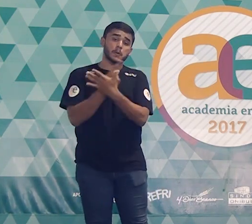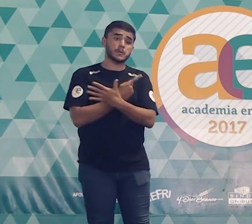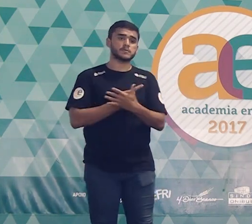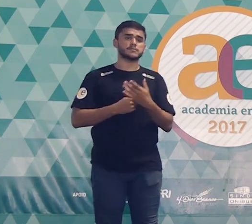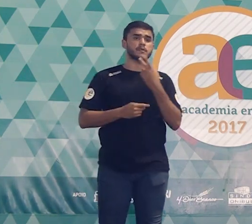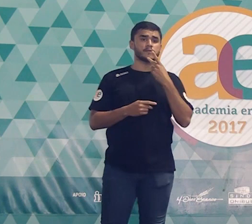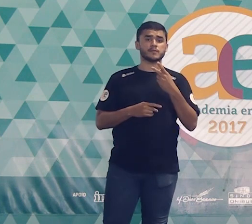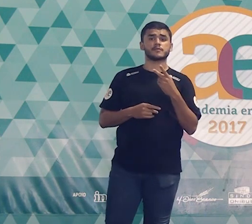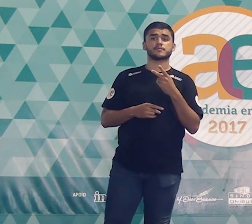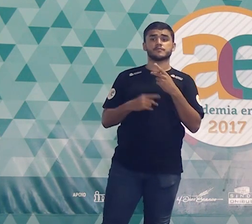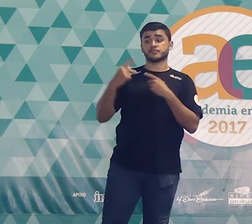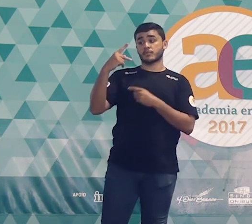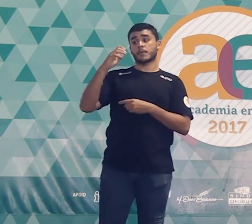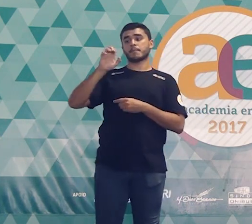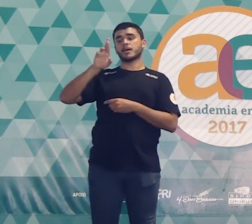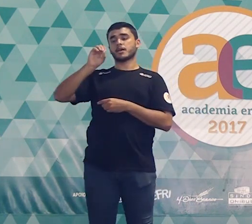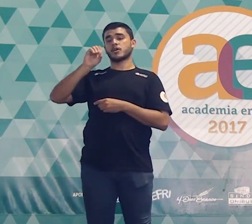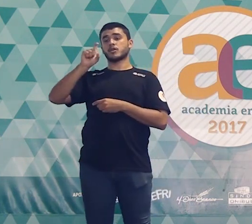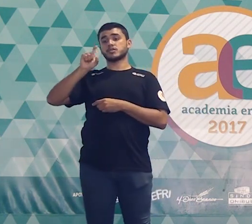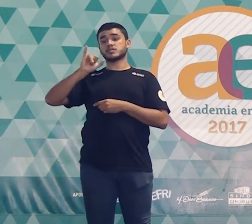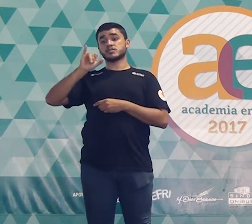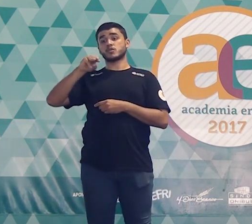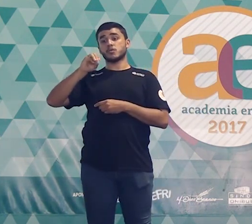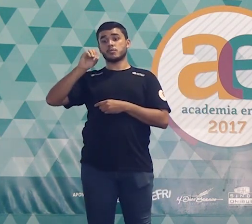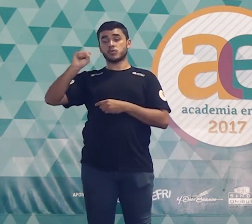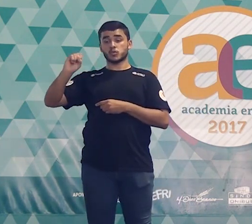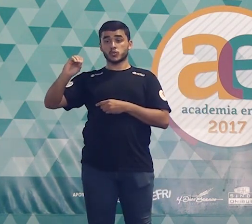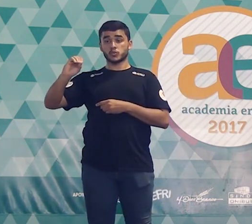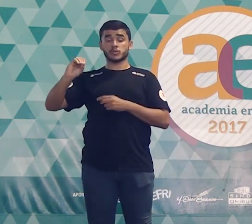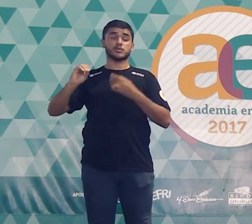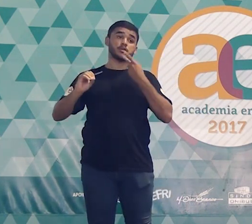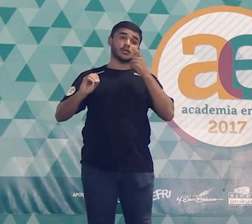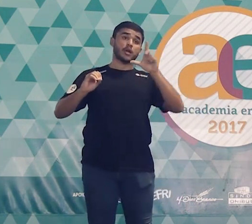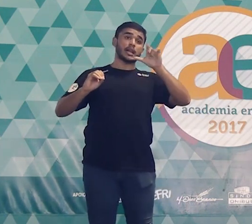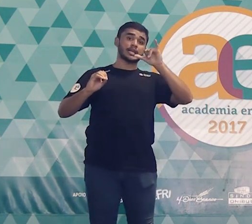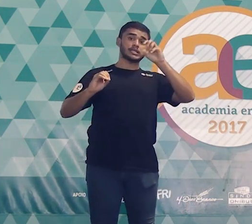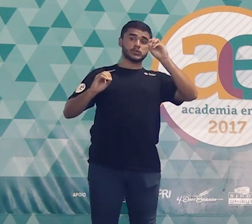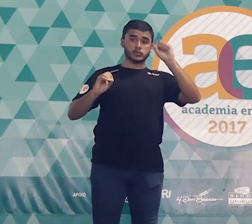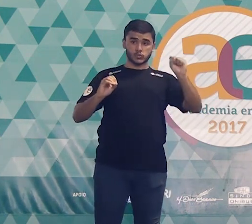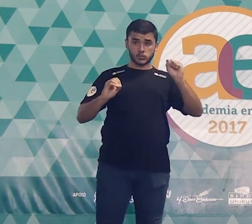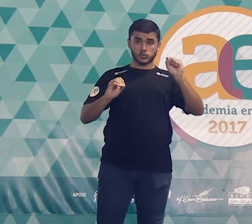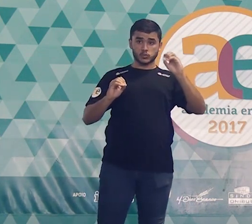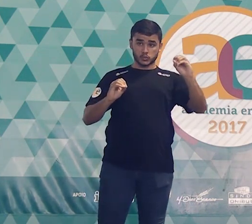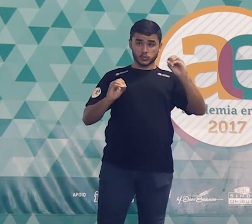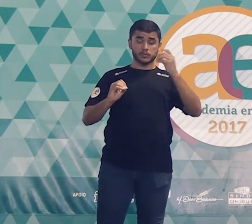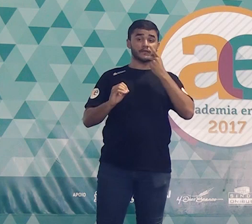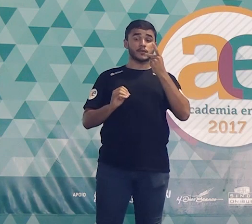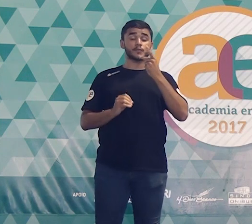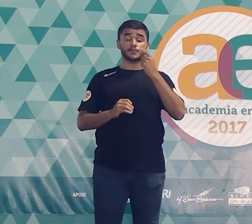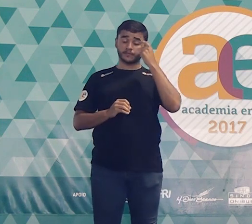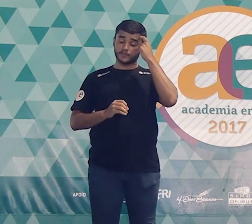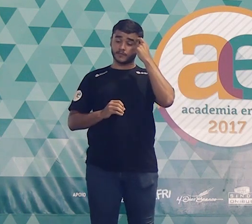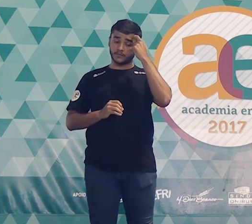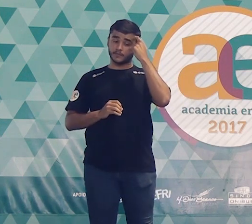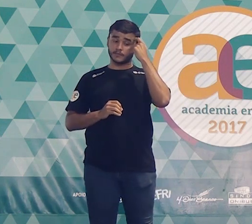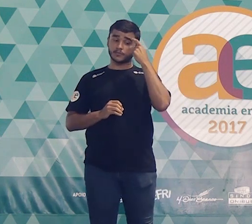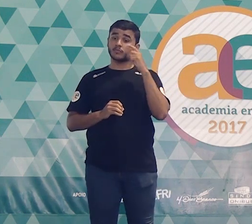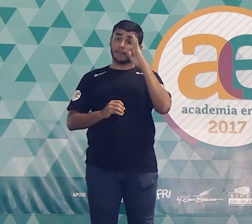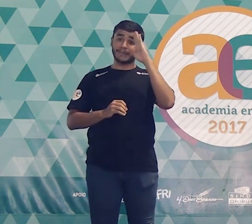o peroxissomo e o retículo plasmático liso, lembre do liso. E ele é responsável também, como você está vendo aí,